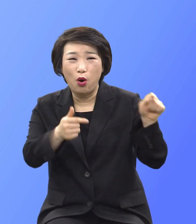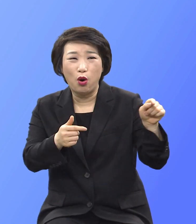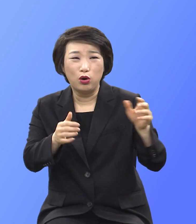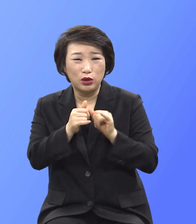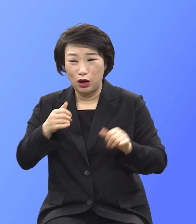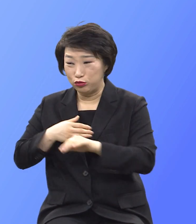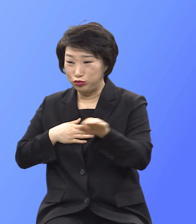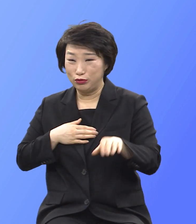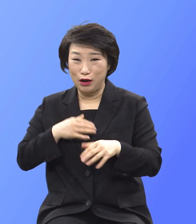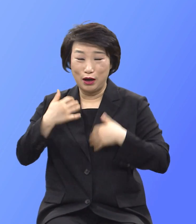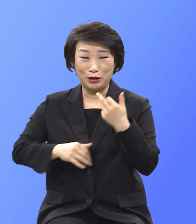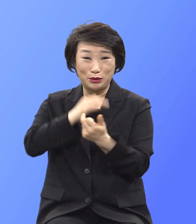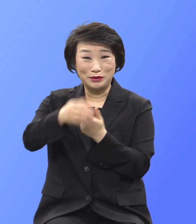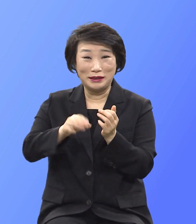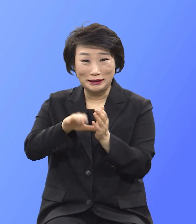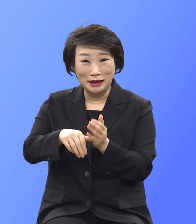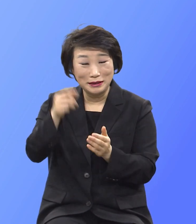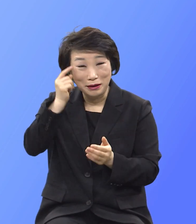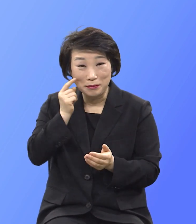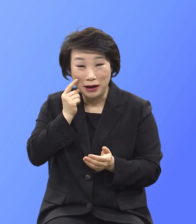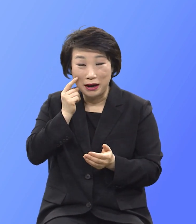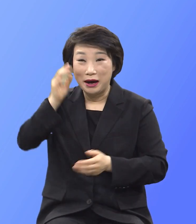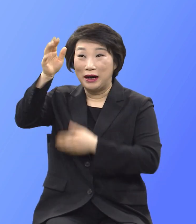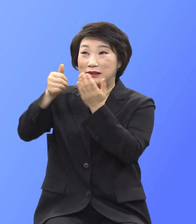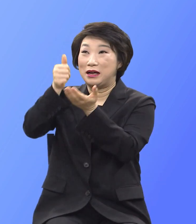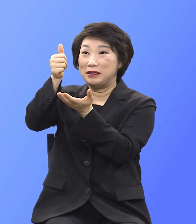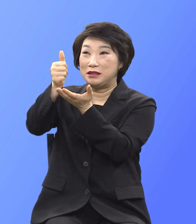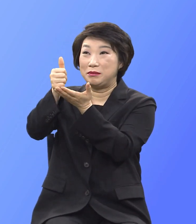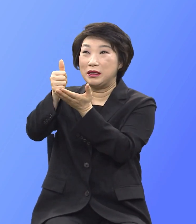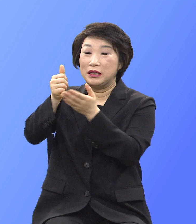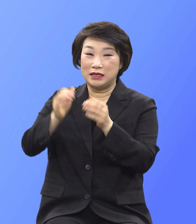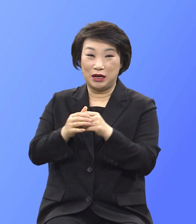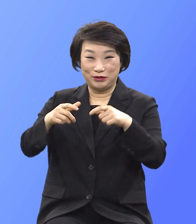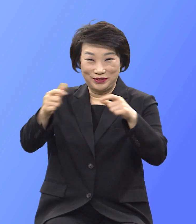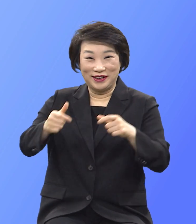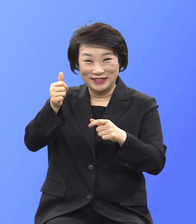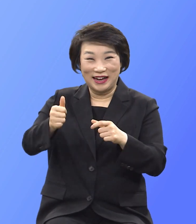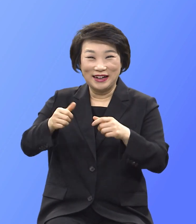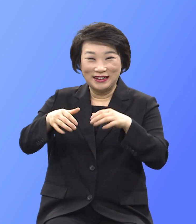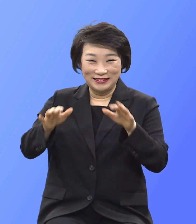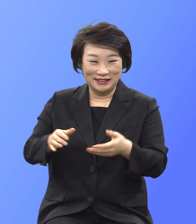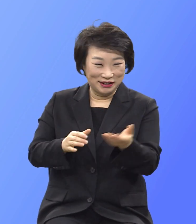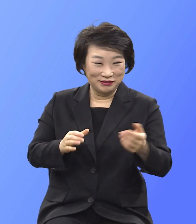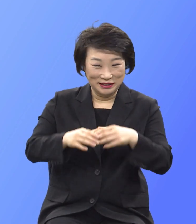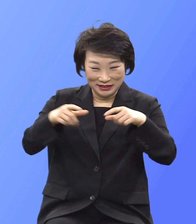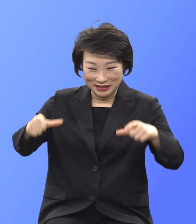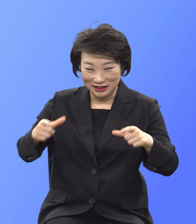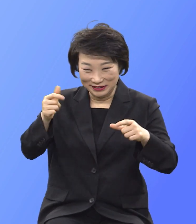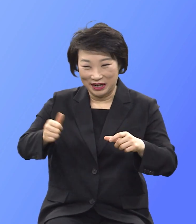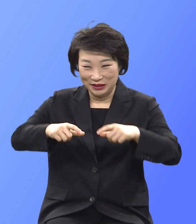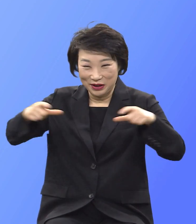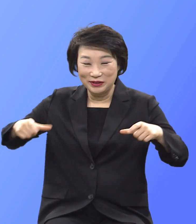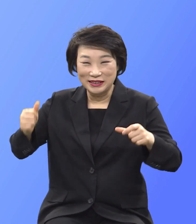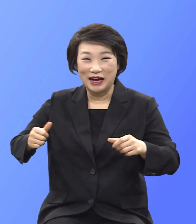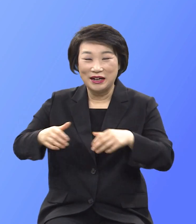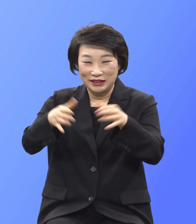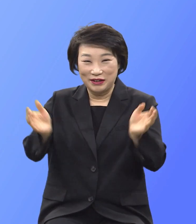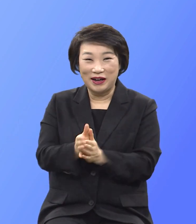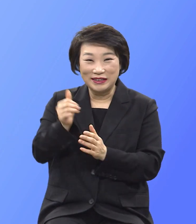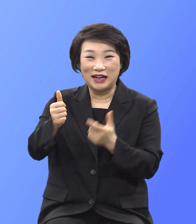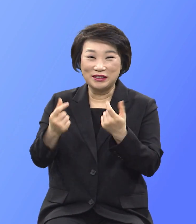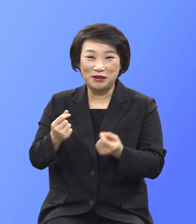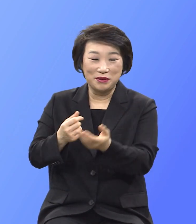인간이 에덴에서도 보세요. 하나님께서 구역장으로, 지역장으로, 교구장으로,